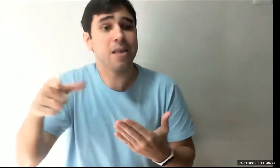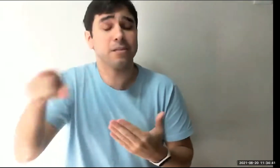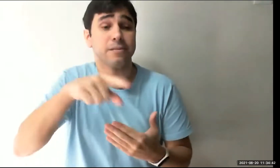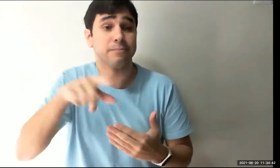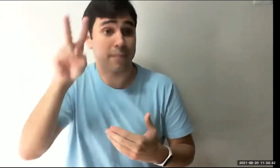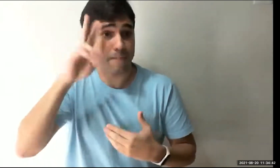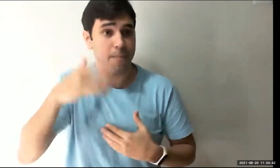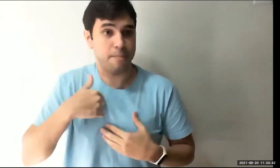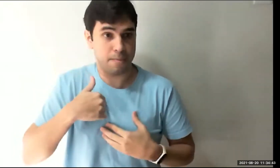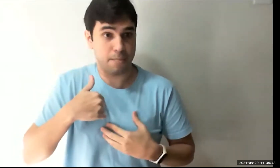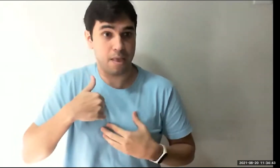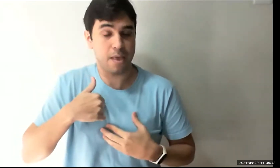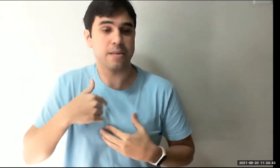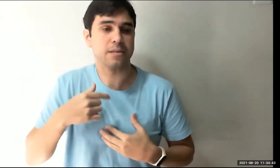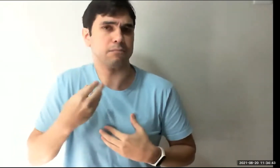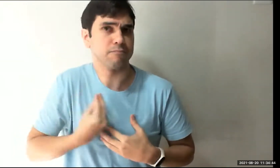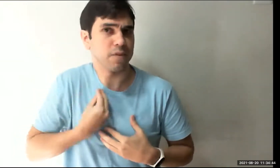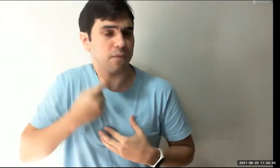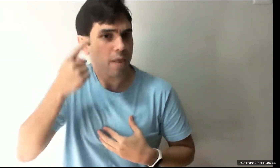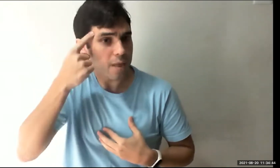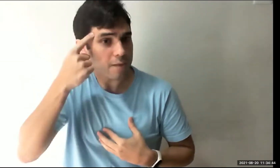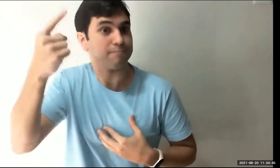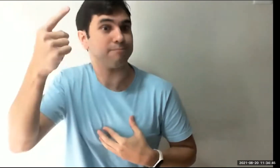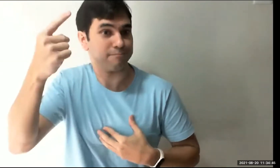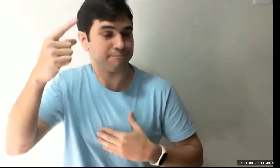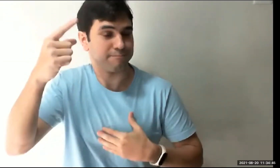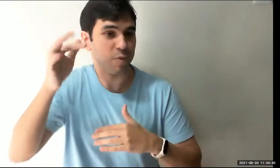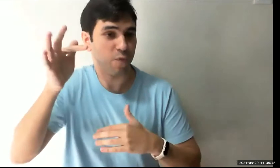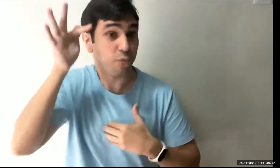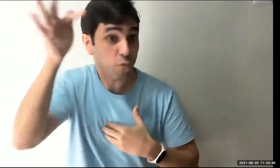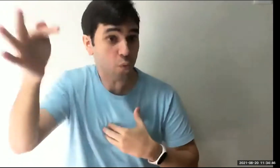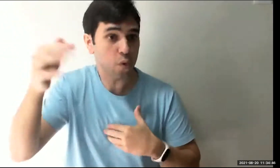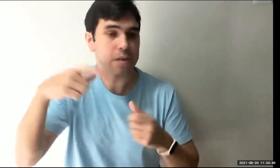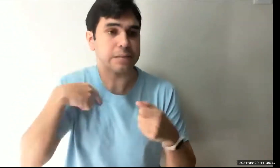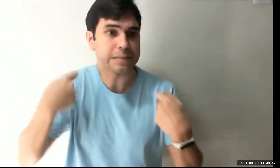prática para relembrar e poder voltar à atuação. Eu fico pensando